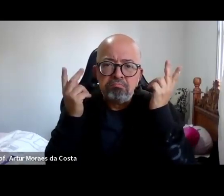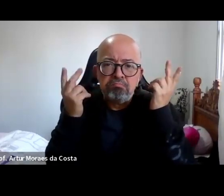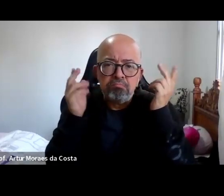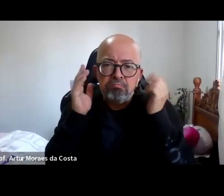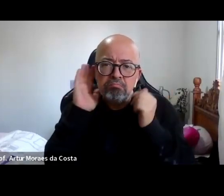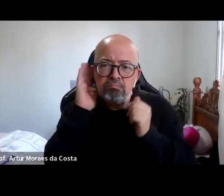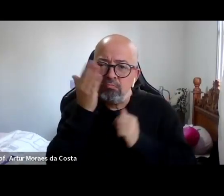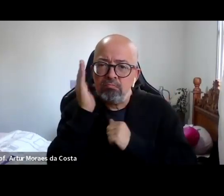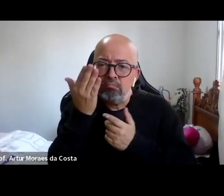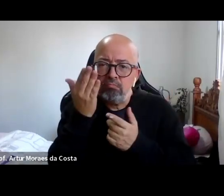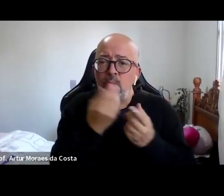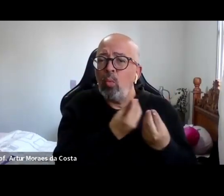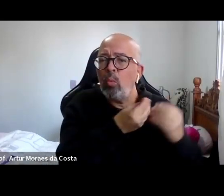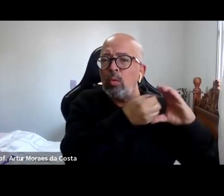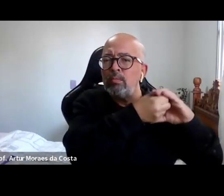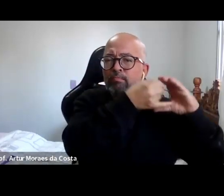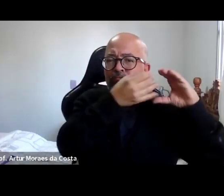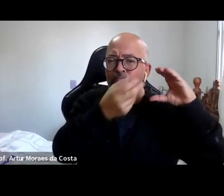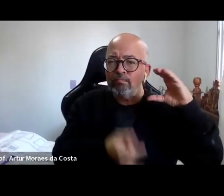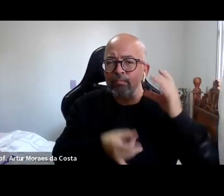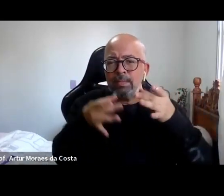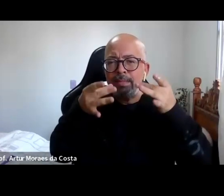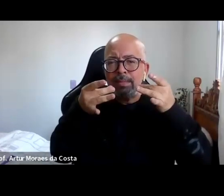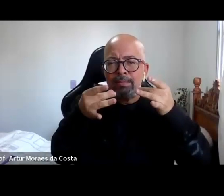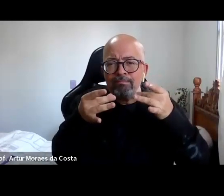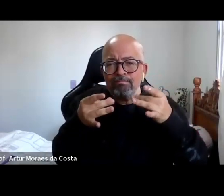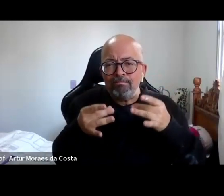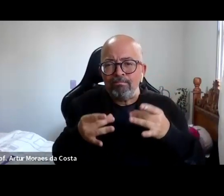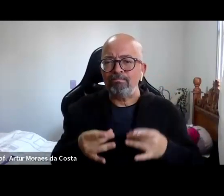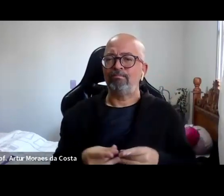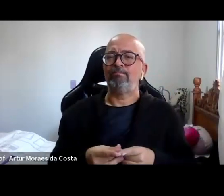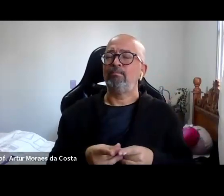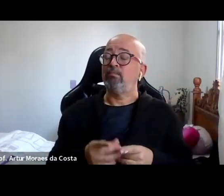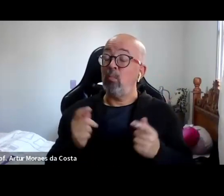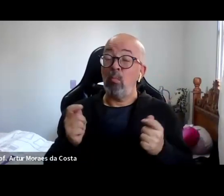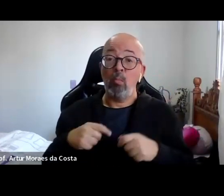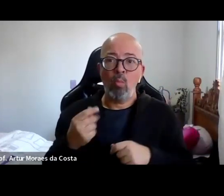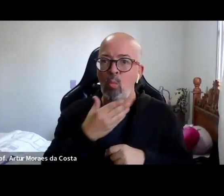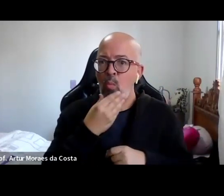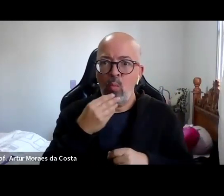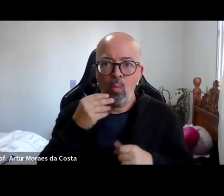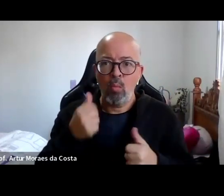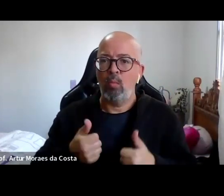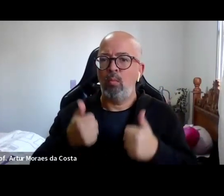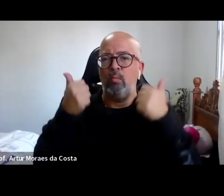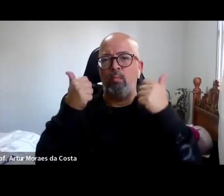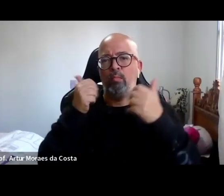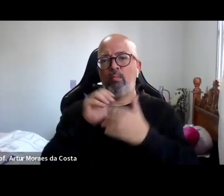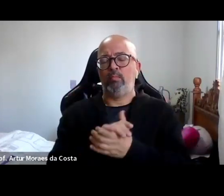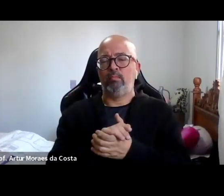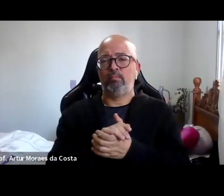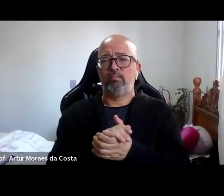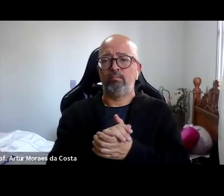una conferencia en donde simplemente ustedes me escuchen todo el tiempo sino que puedan preguntarme